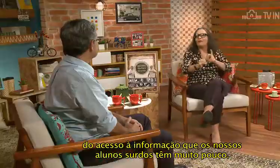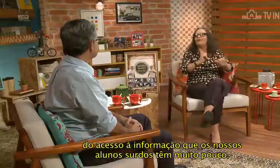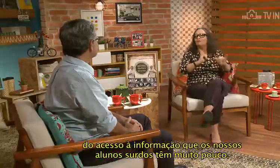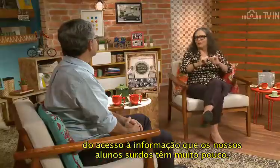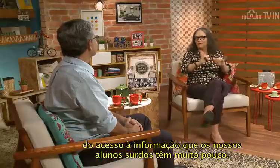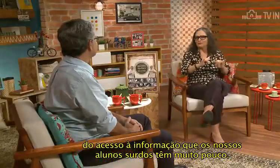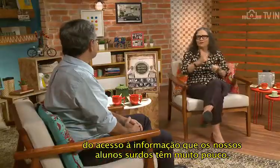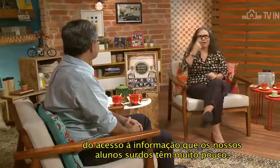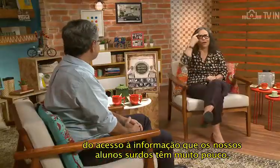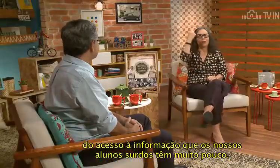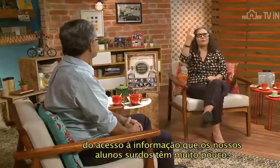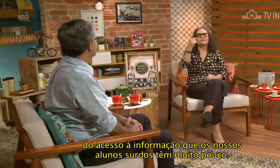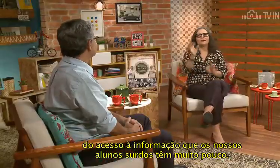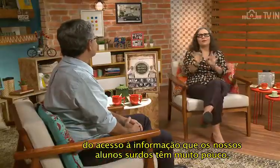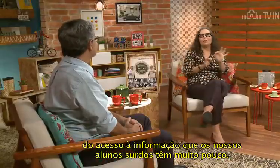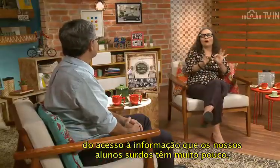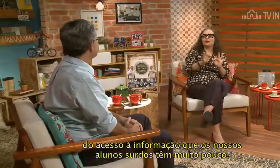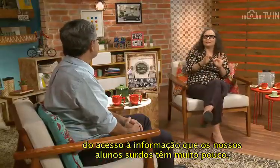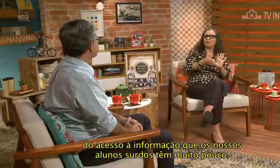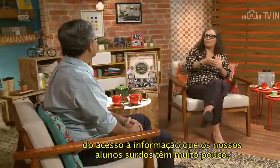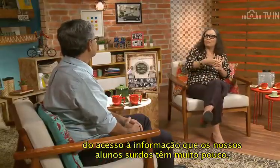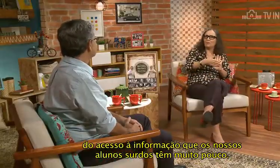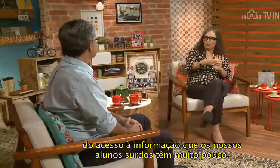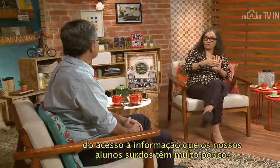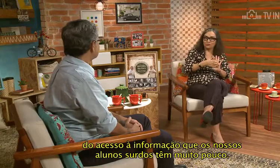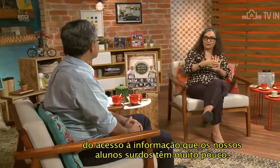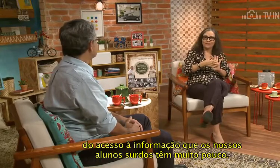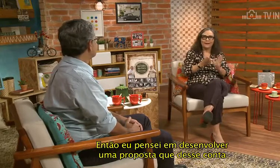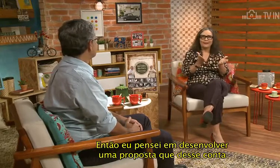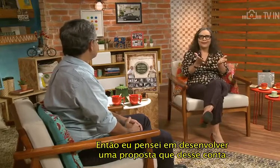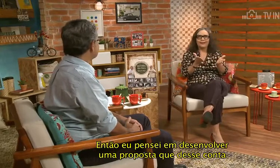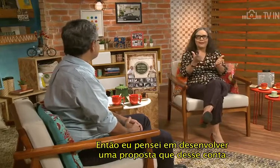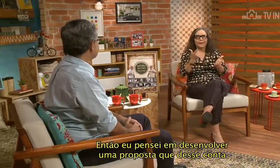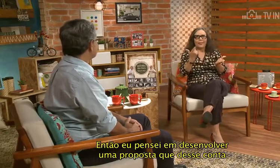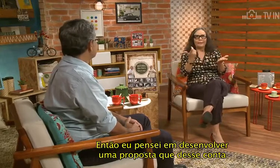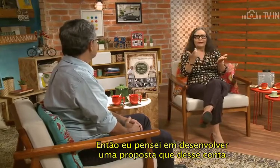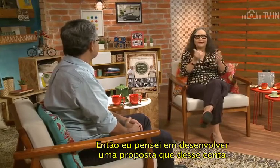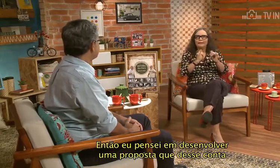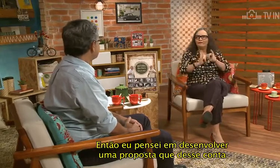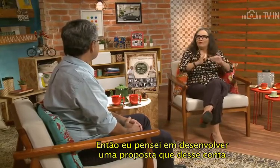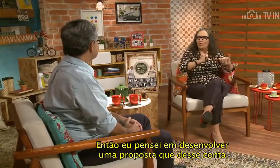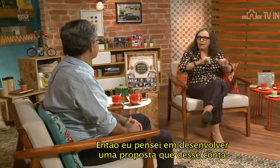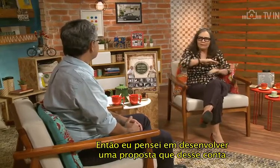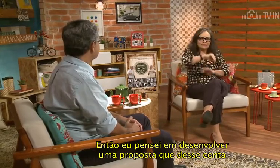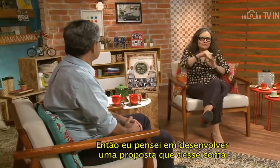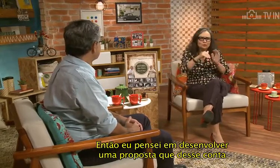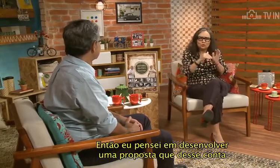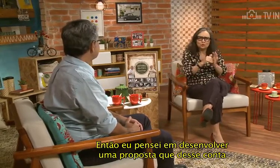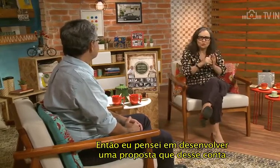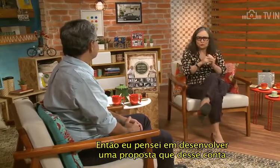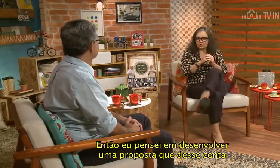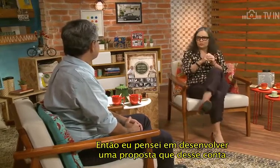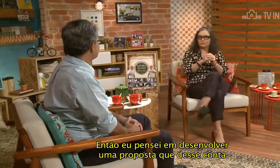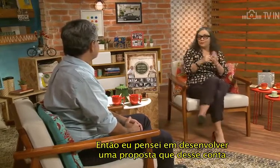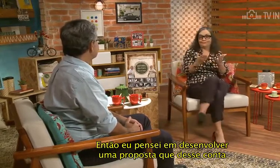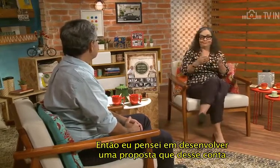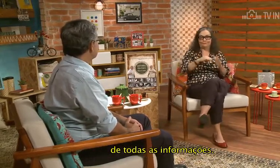os nossos alunos surdos têm muito pouco. Então, pensei em desenvolver uma proposta que desse conta de todas as